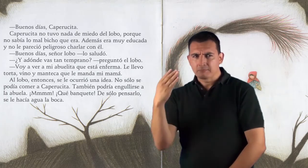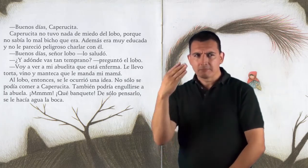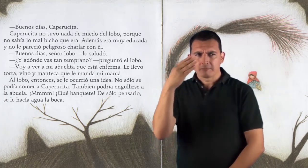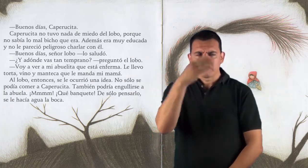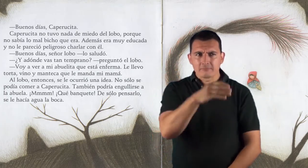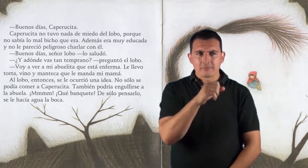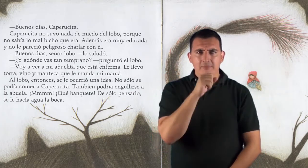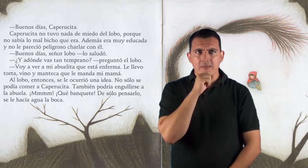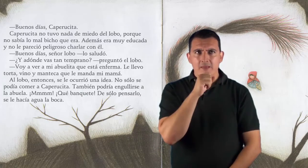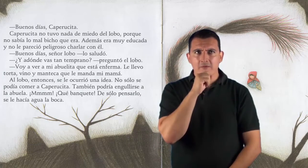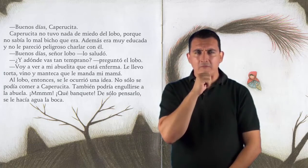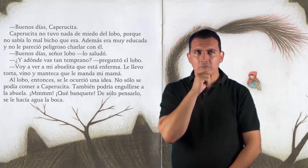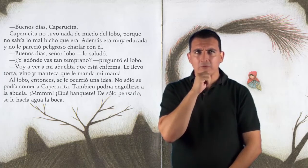Caperucita,